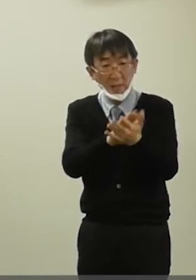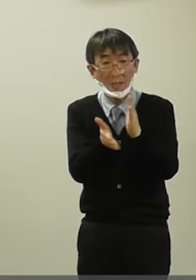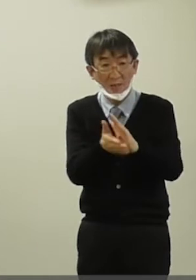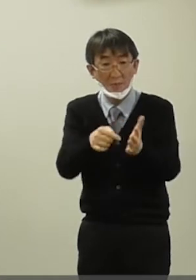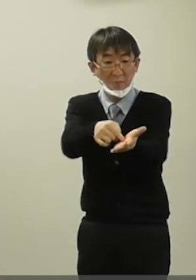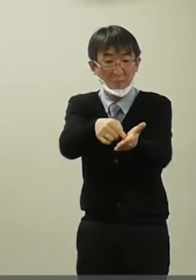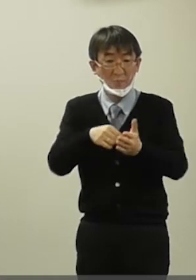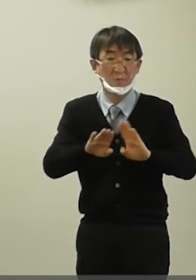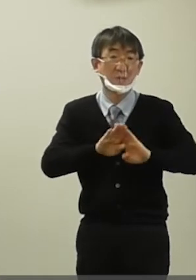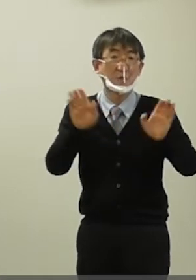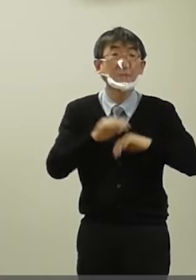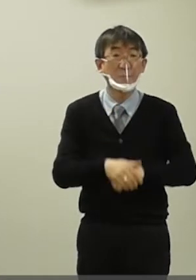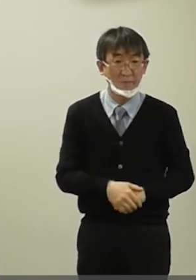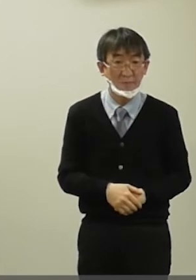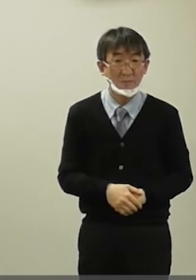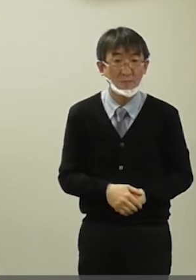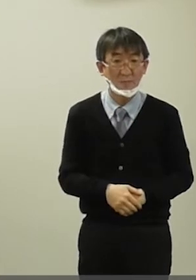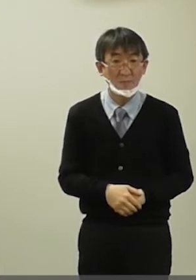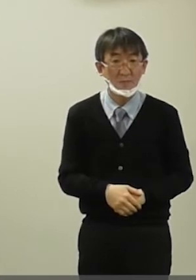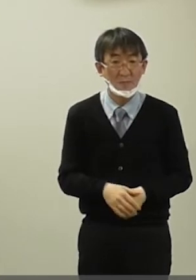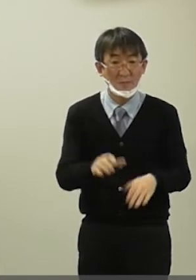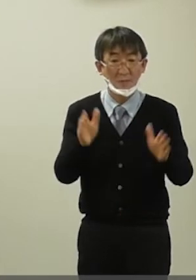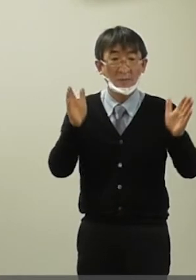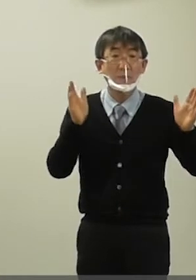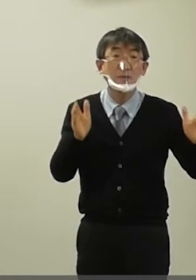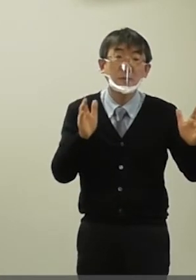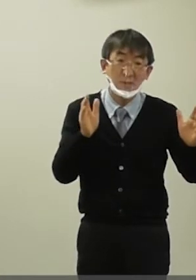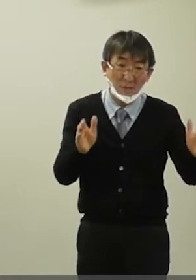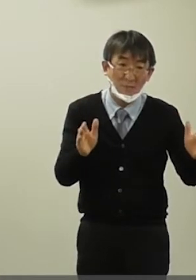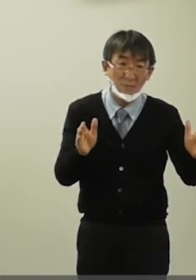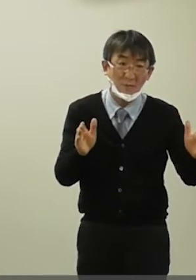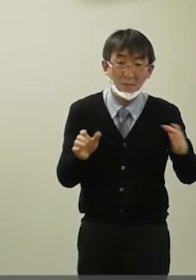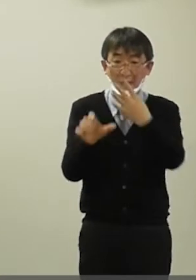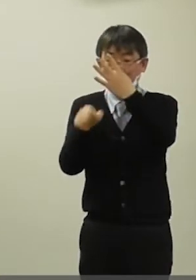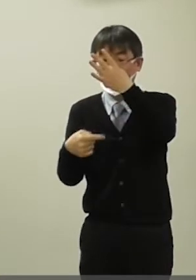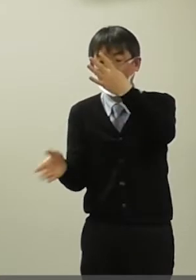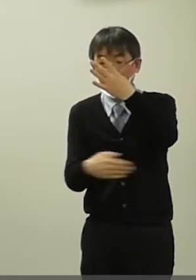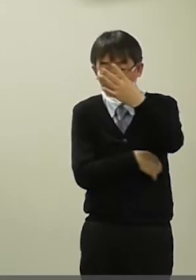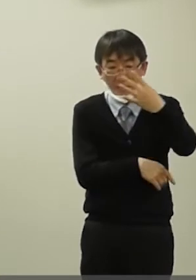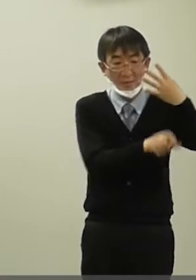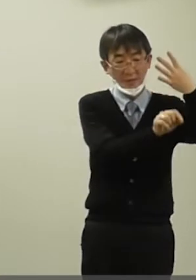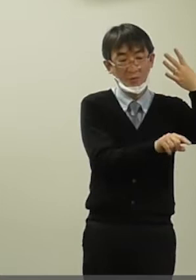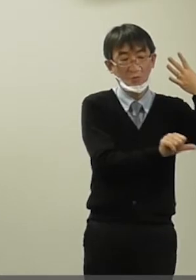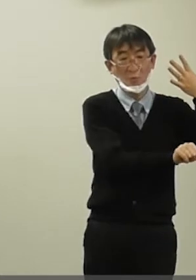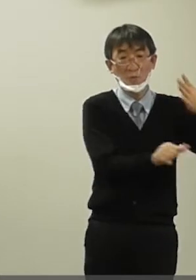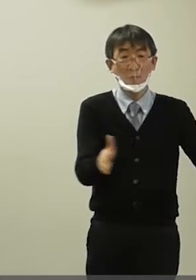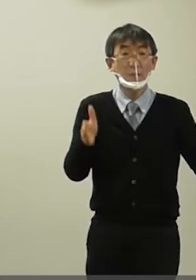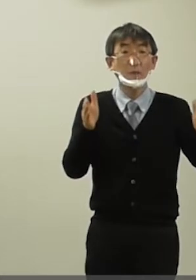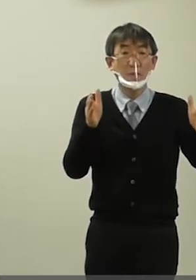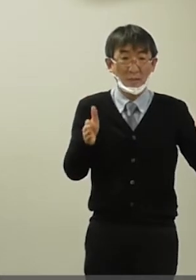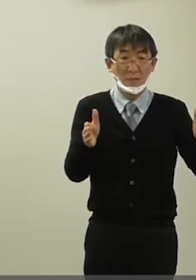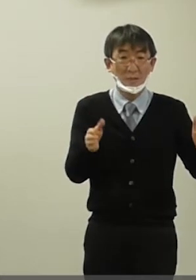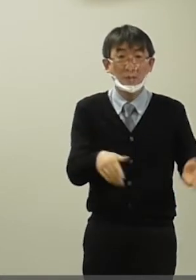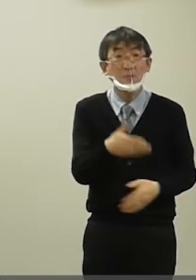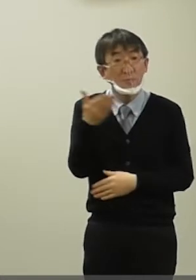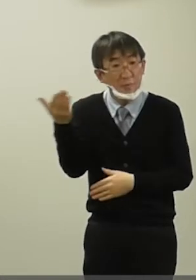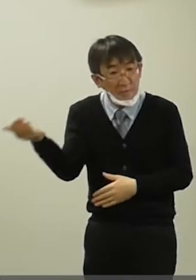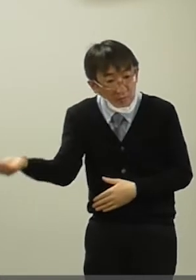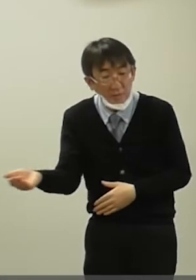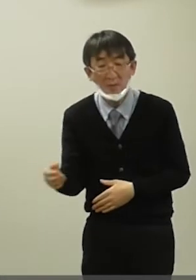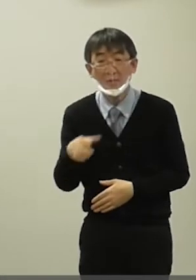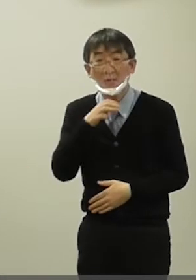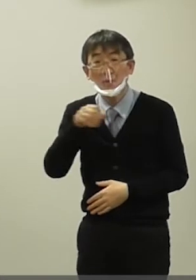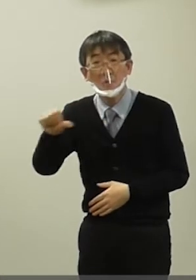ベリー接種期間は4月1日から4月15日もう一つを歳から11歳の昌子の